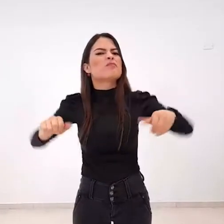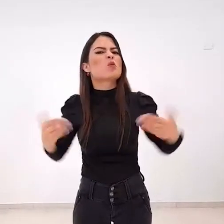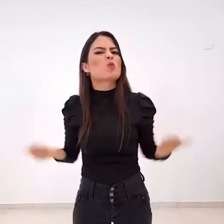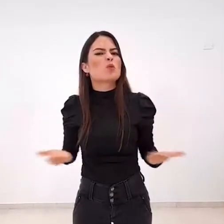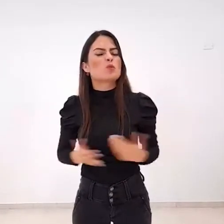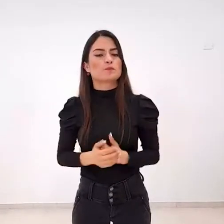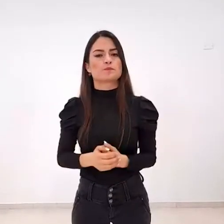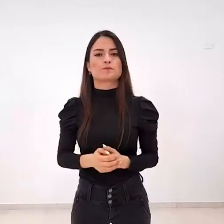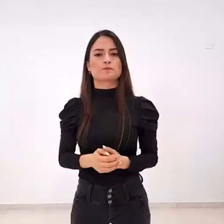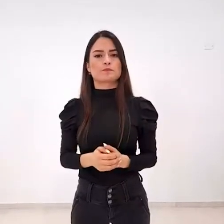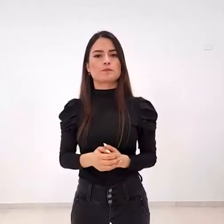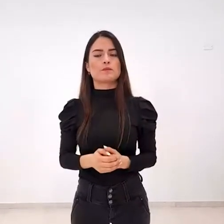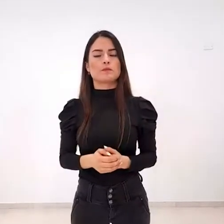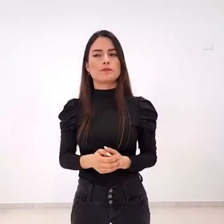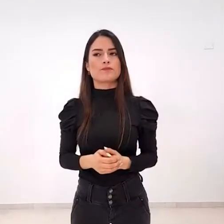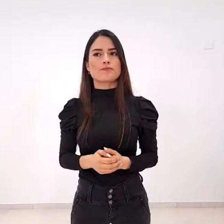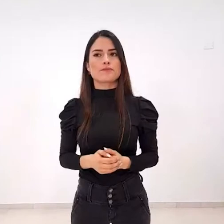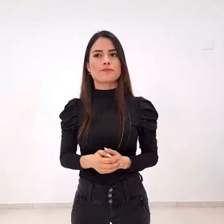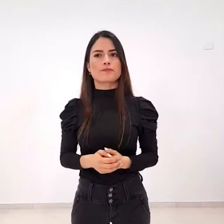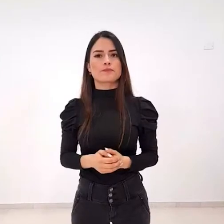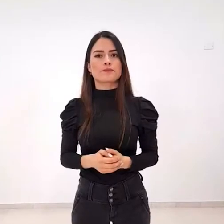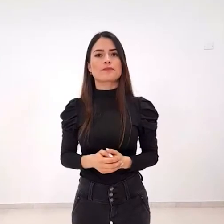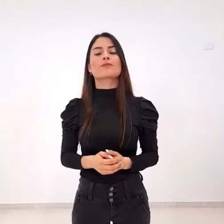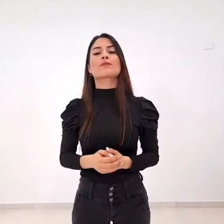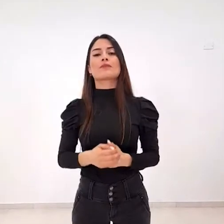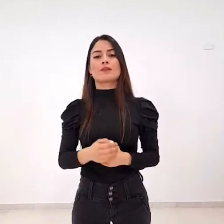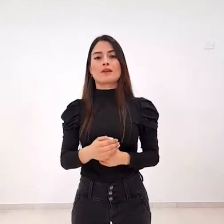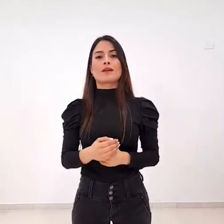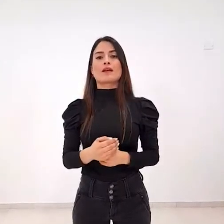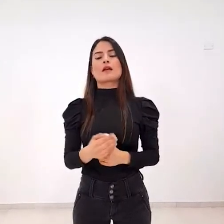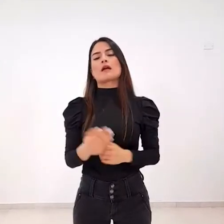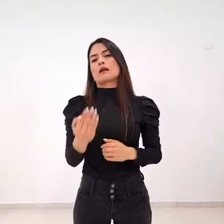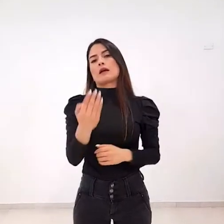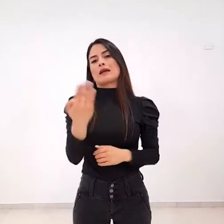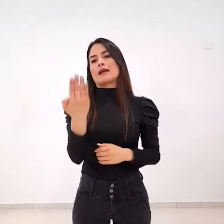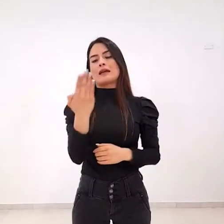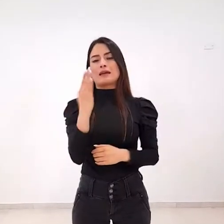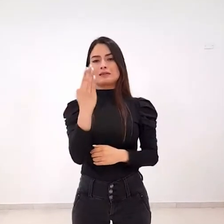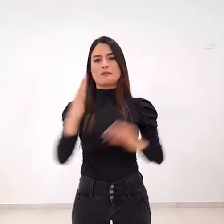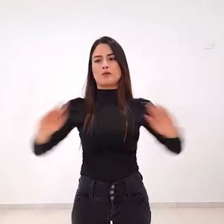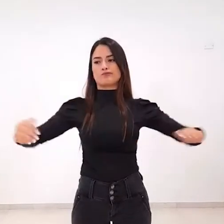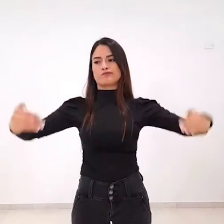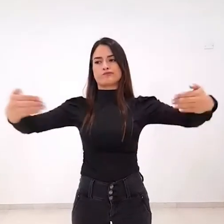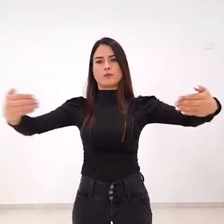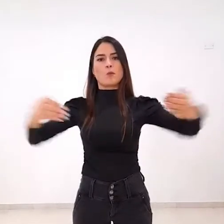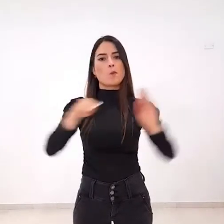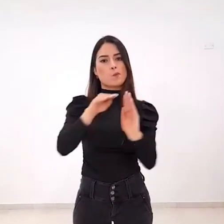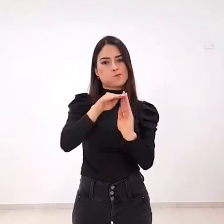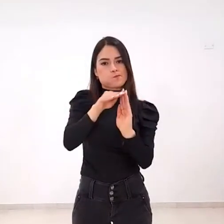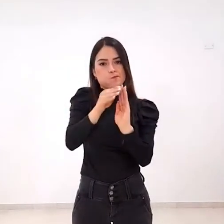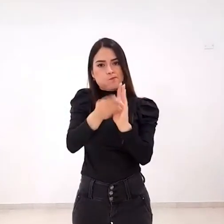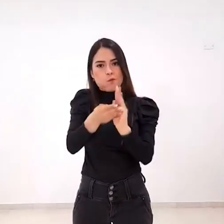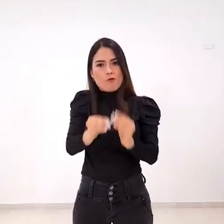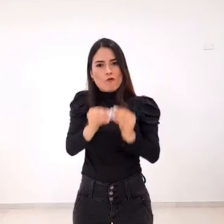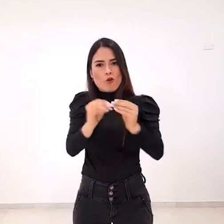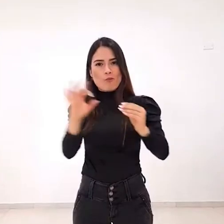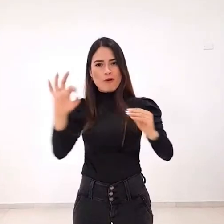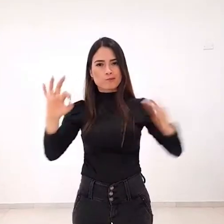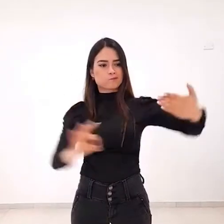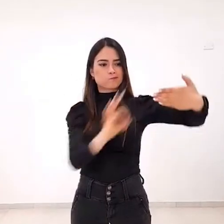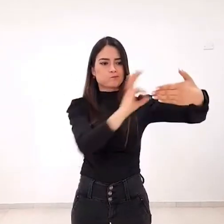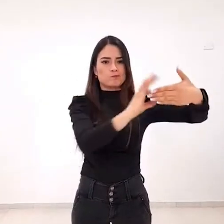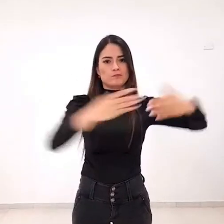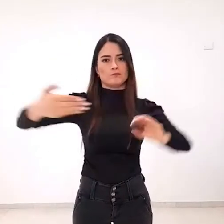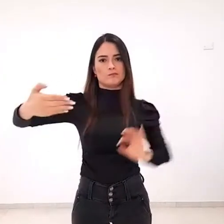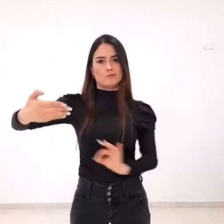habitadas ese semestre distinto y espero con besos adicionales la edad esto es